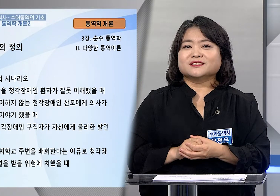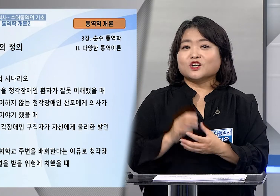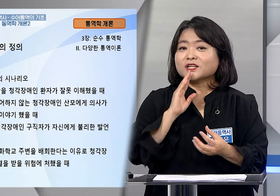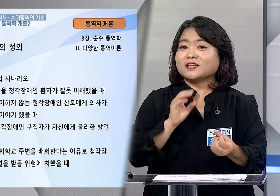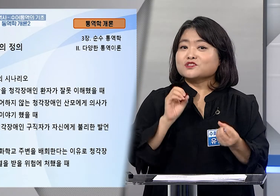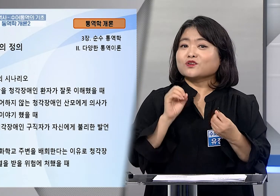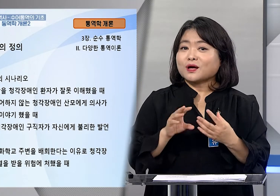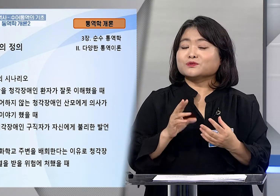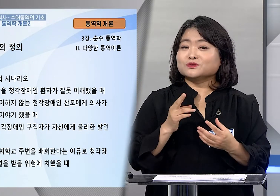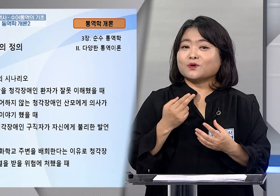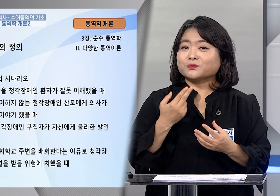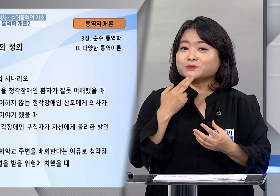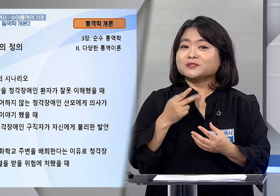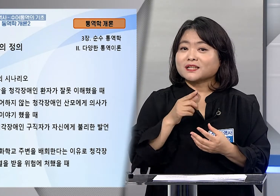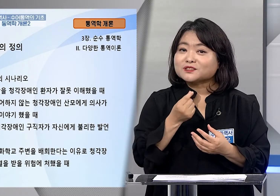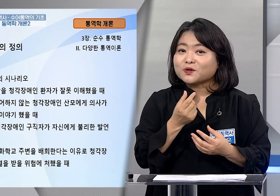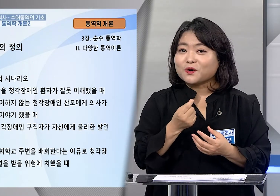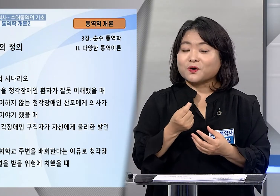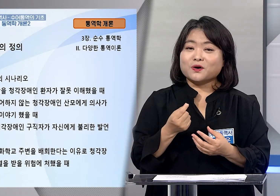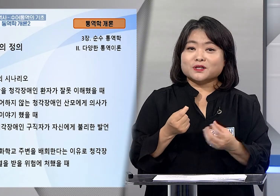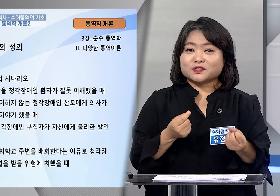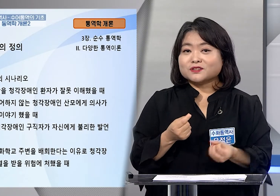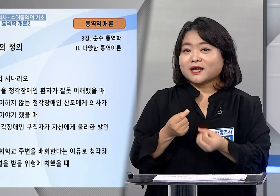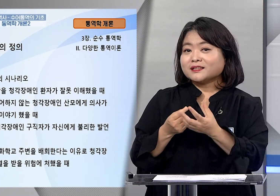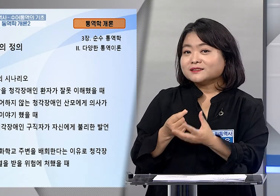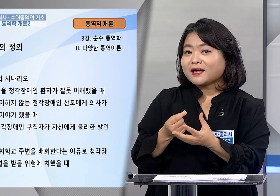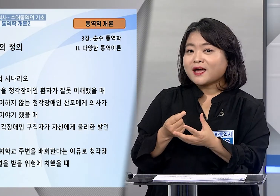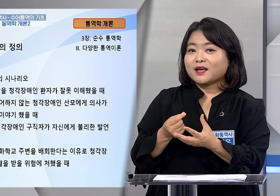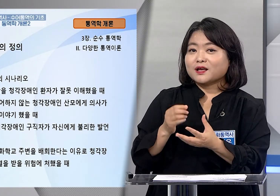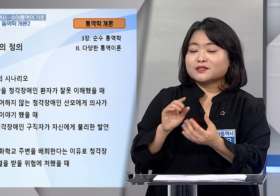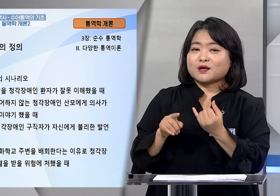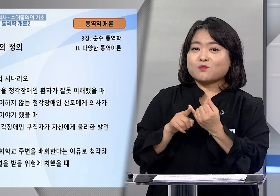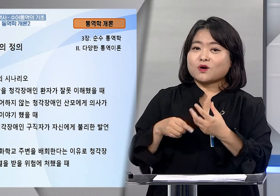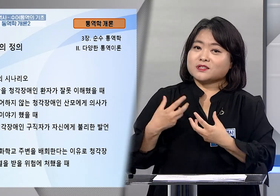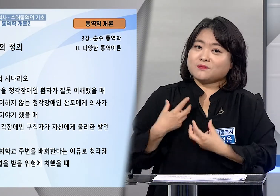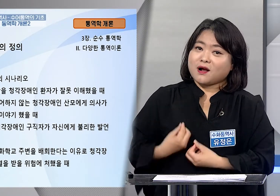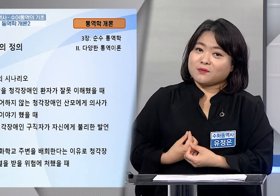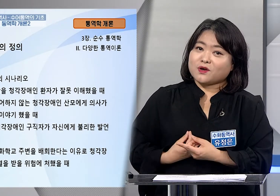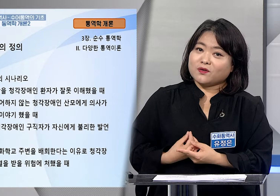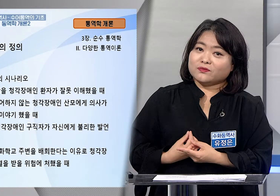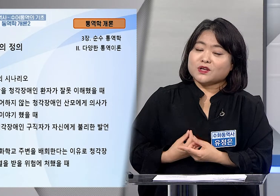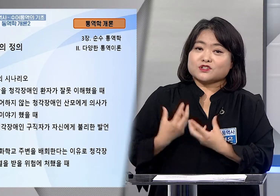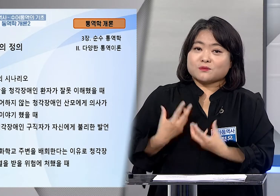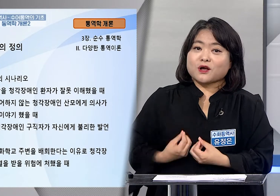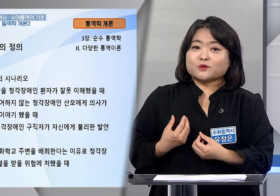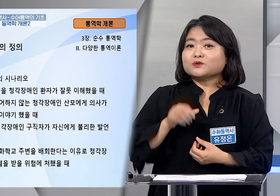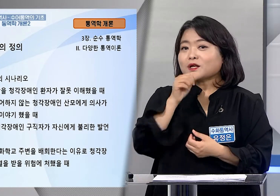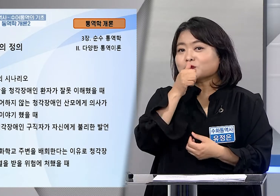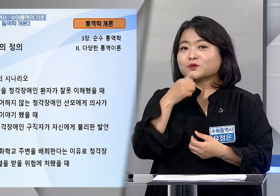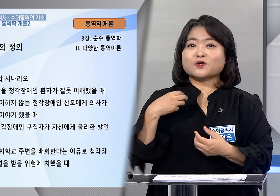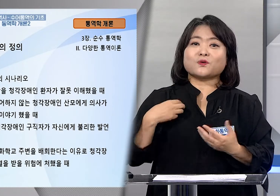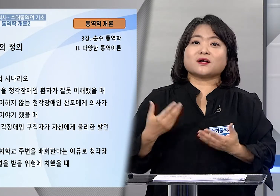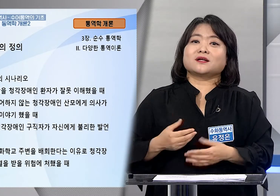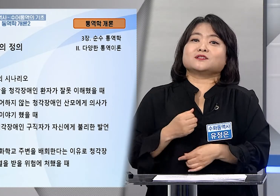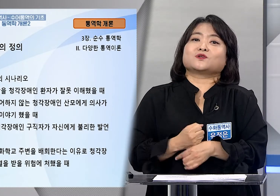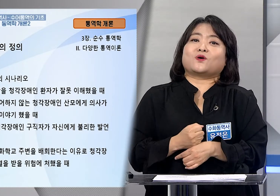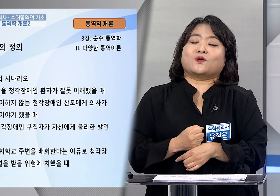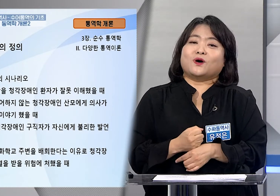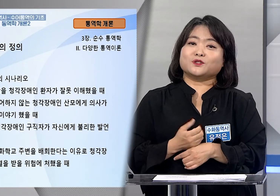여기에 대한 정답은 없습니다. 그렇죠? 그래서 전달했는데 산모가 실망하면 실망해도 나는 통역 역할을 했어. 할